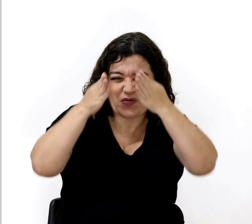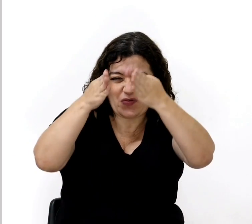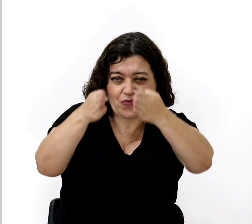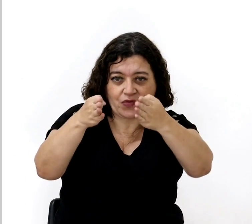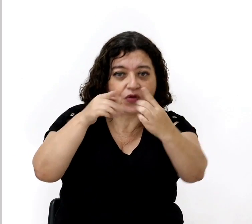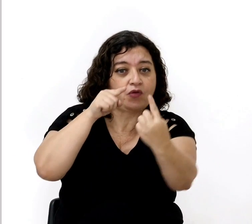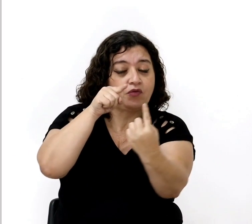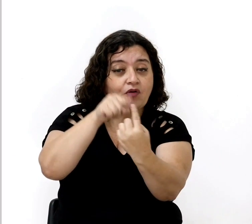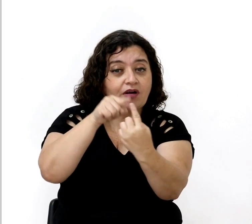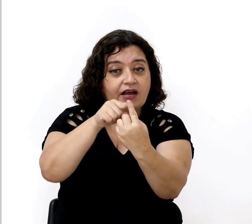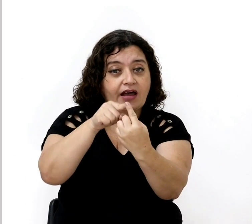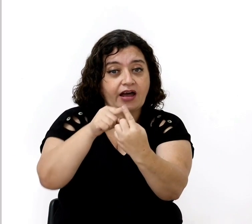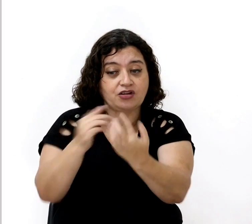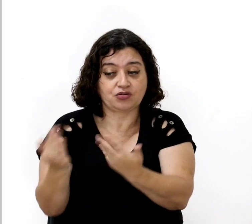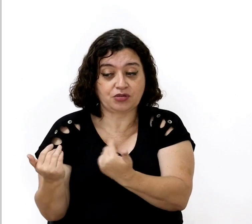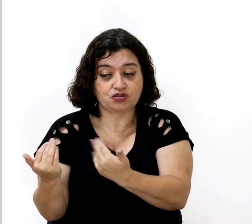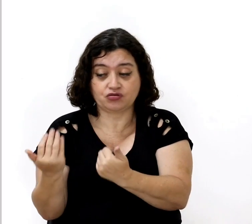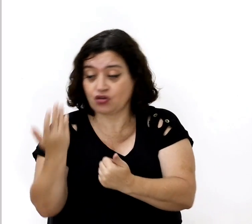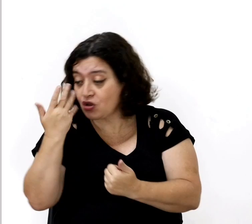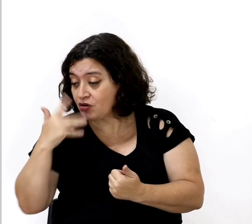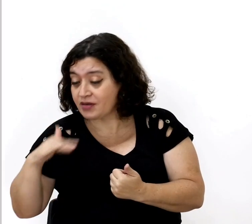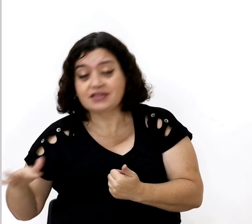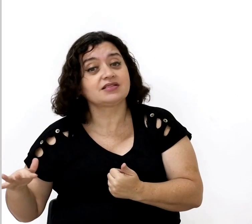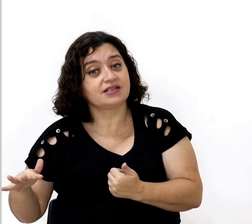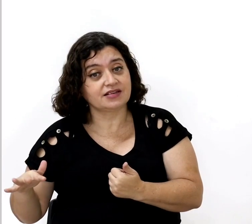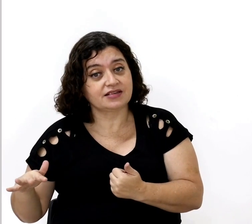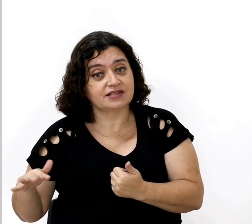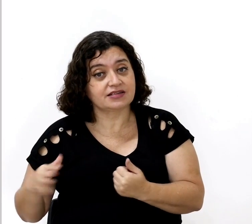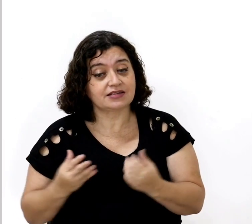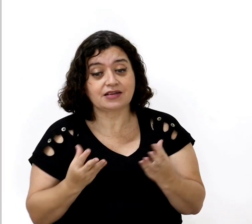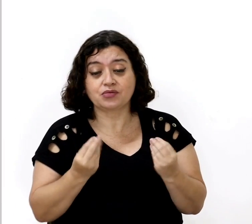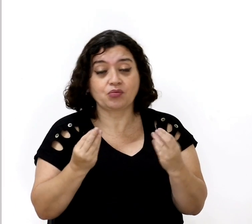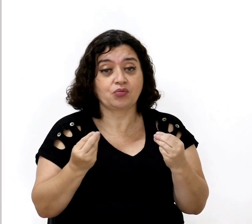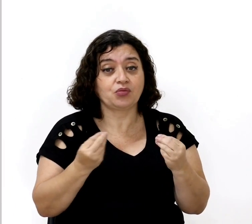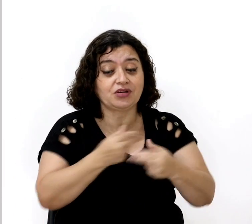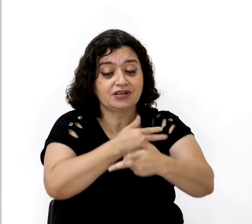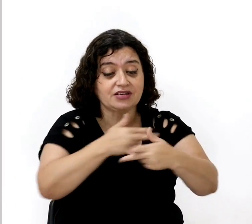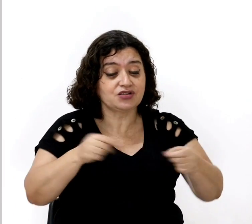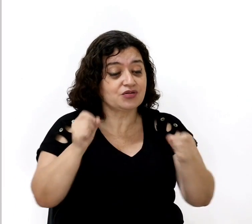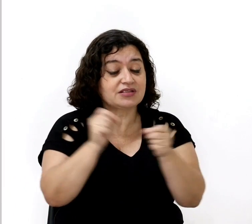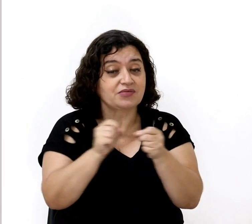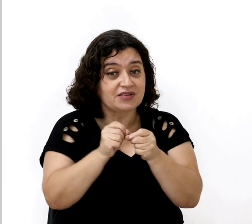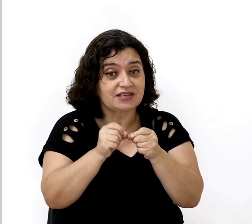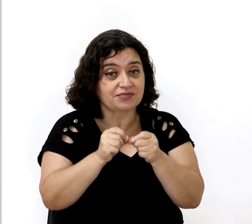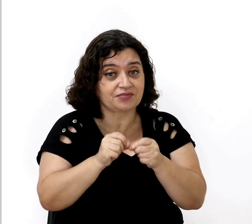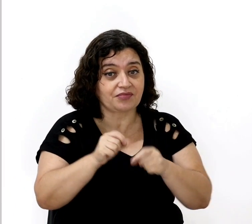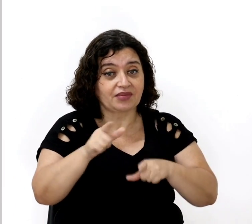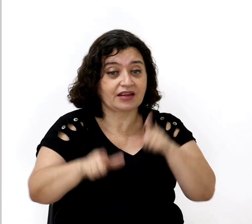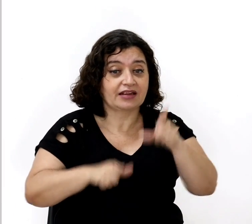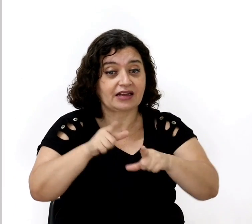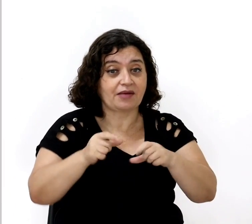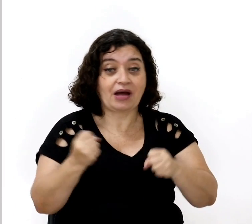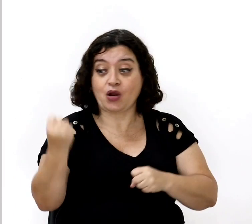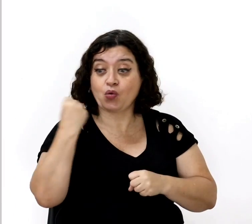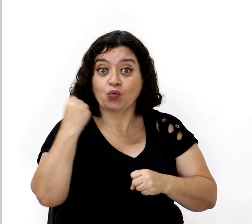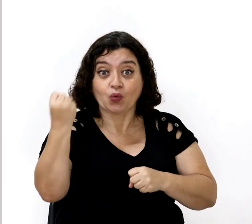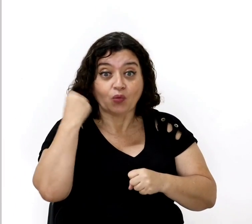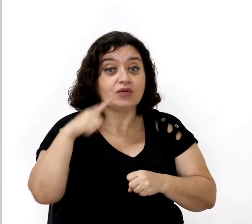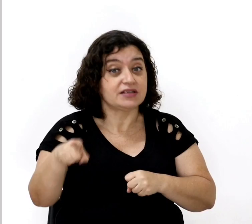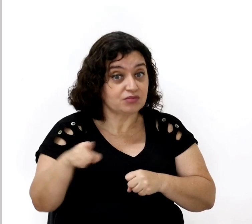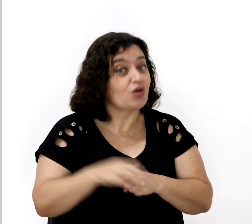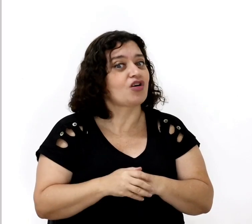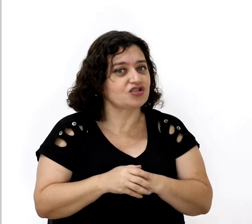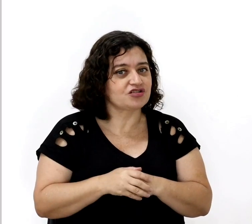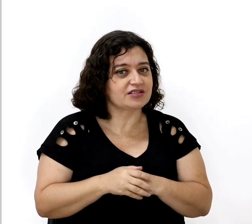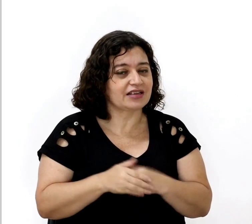ou um trabalho voltado para as crianças do bairro. Uma das maneiras de se fazer isso Por exemplo, fazer trabalho com esportes, até a